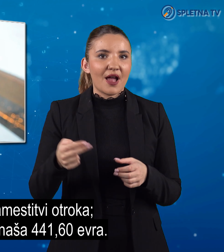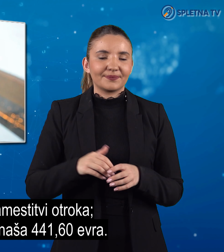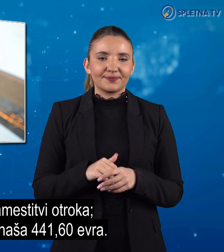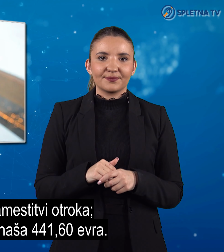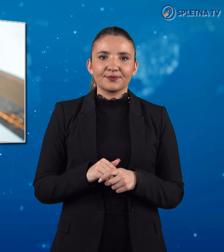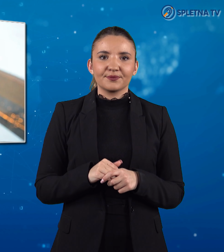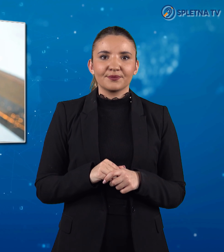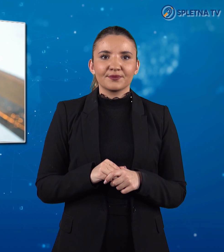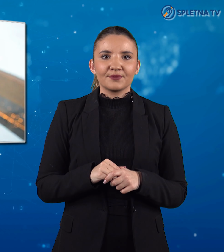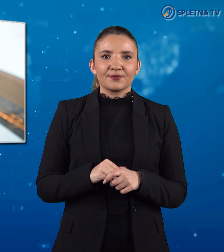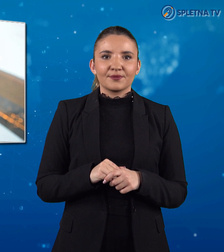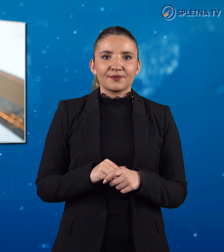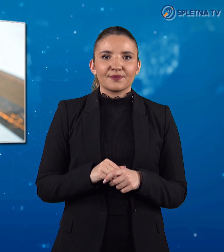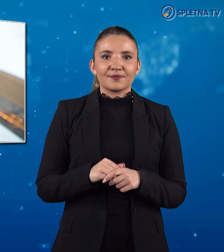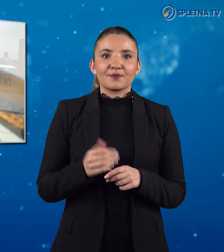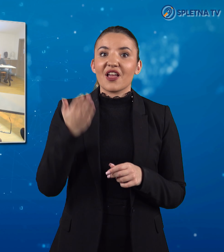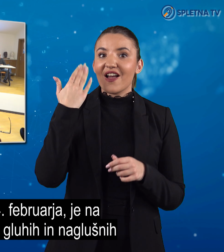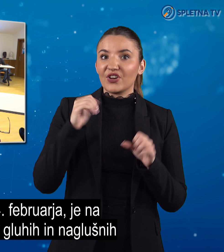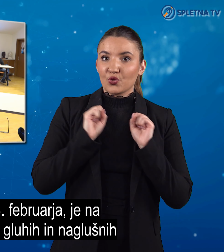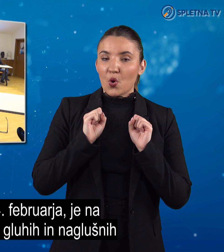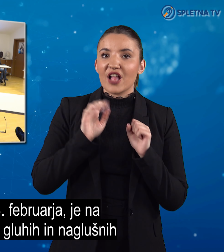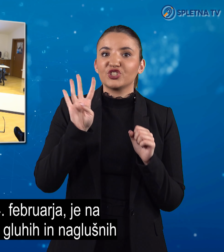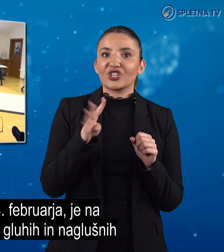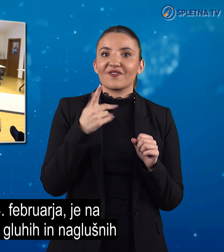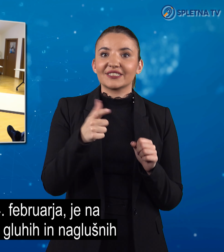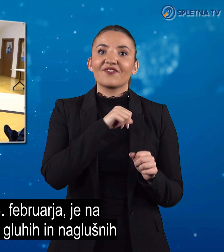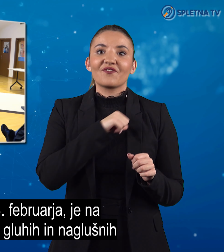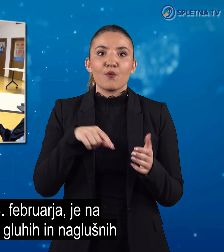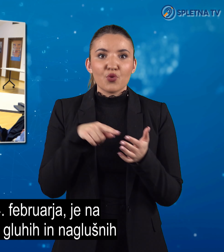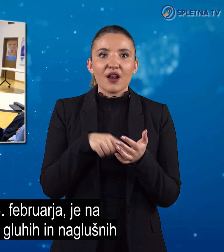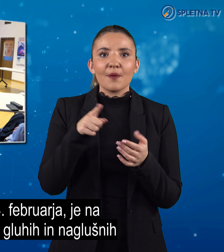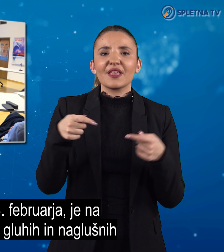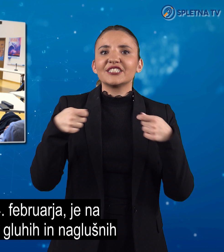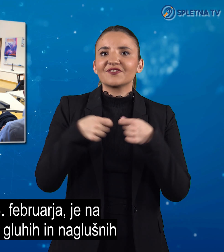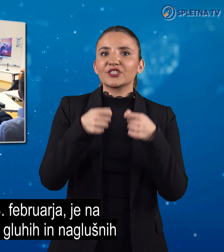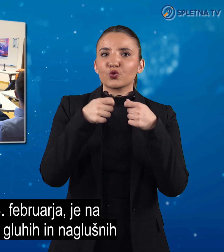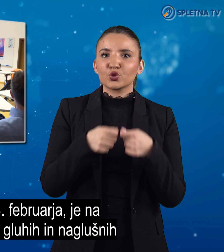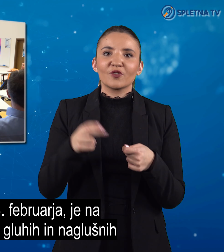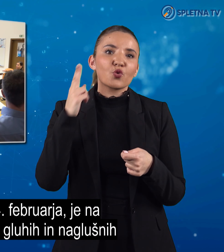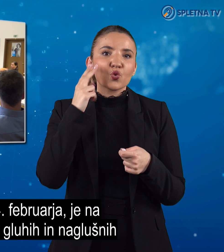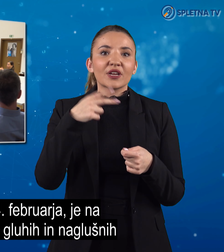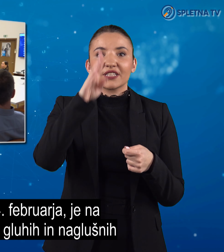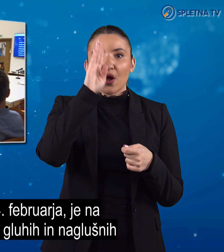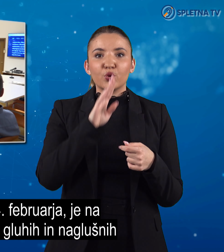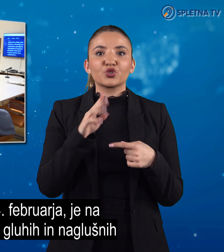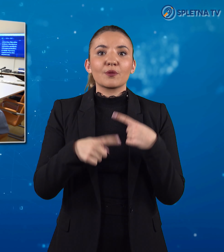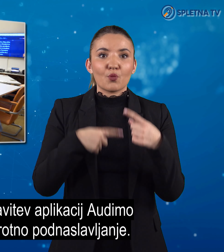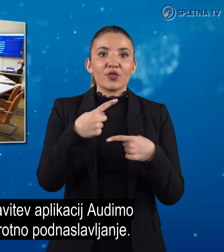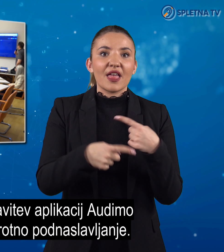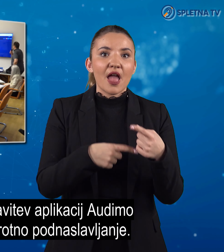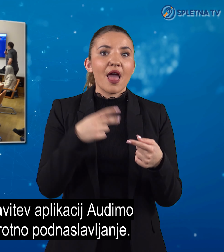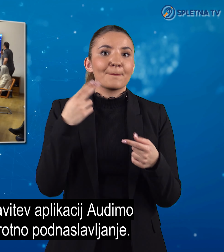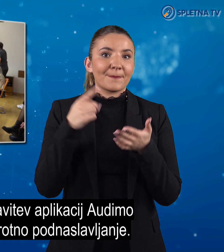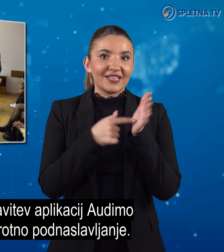441,6 evra. V torek 24. februarja je na Zvezi društev gluhih in naglušnih